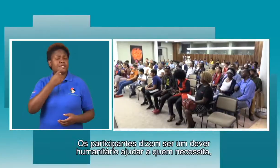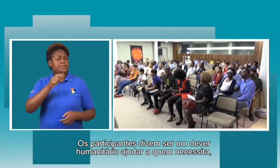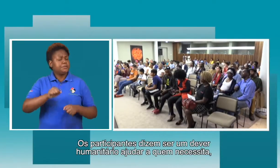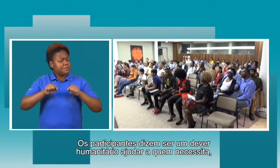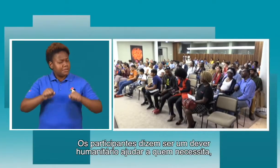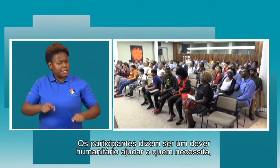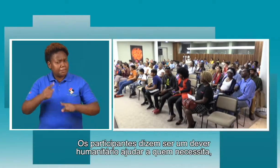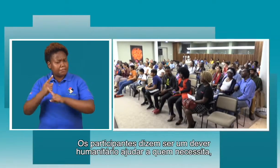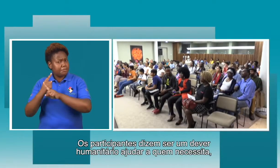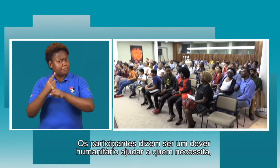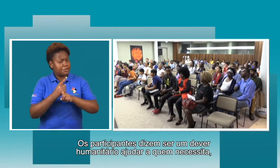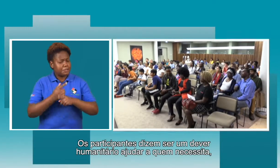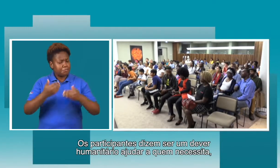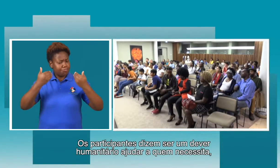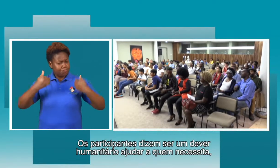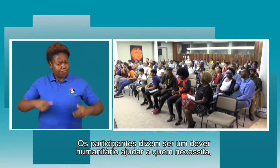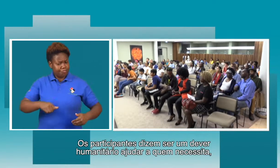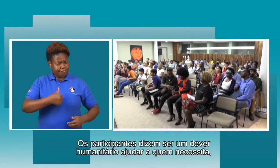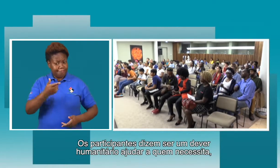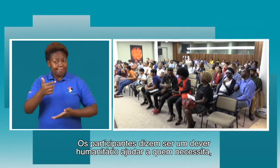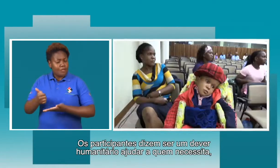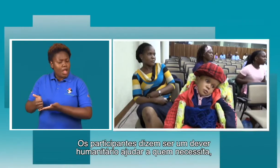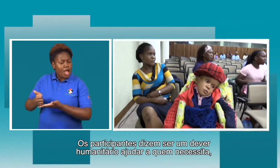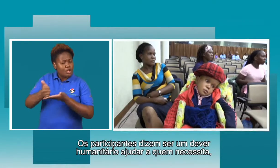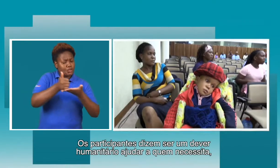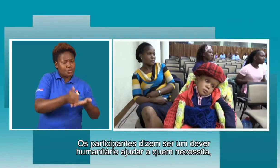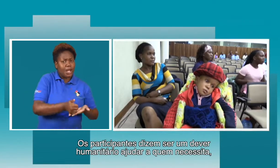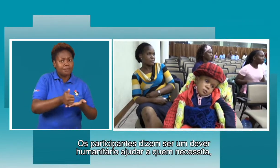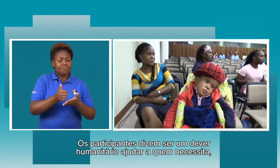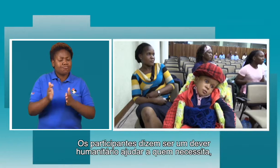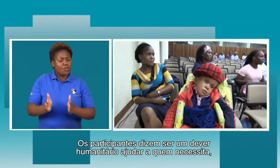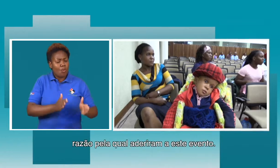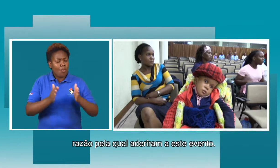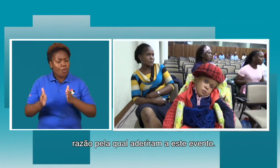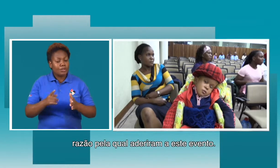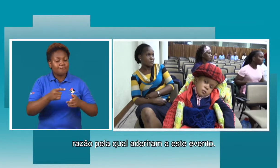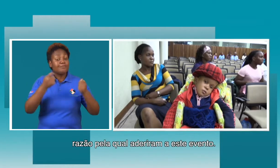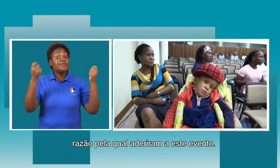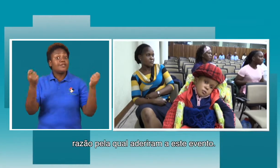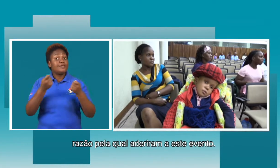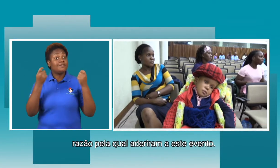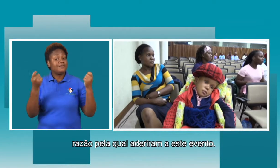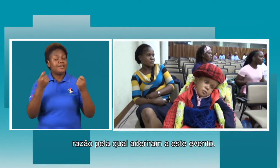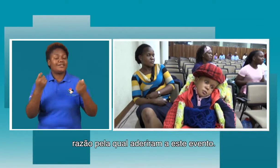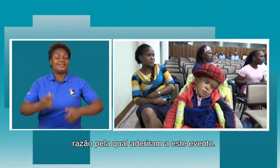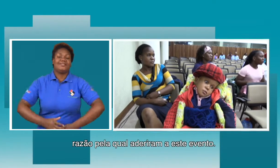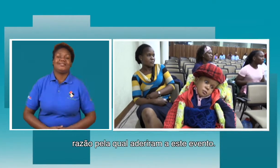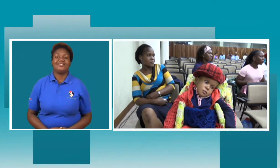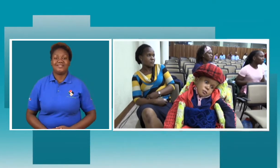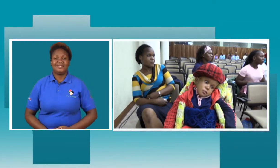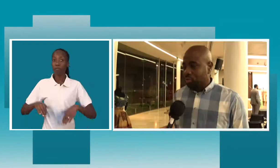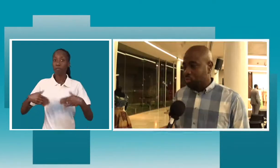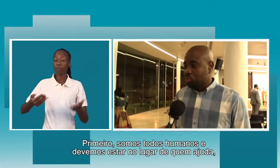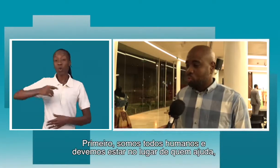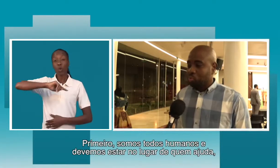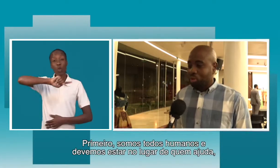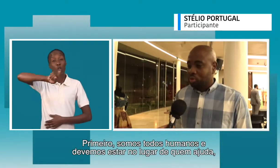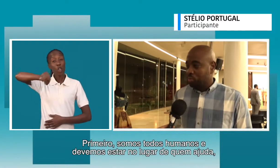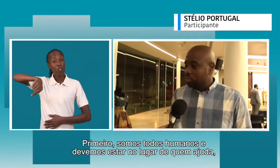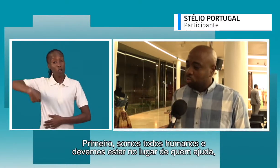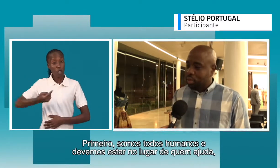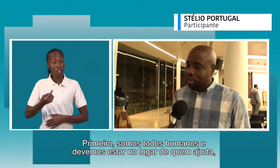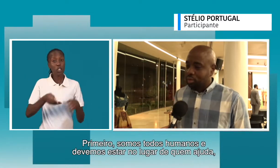Os participantes dizem ser um dever humanitário ajudar a quem necessita, razão pela qual aderiram a este evento. Somos